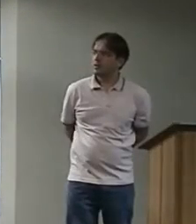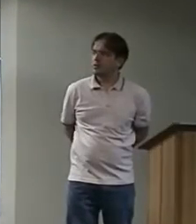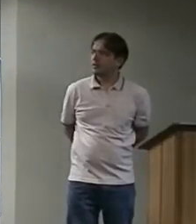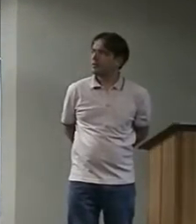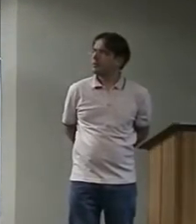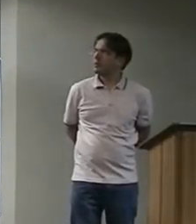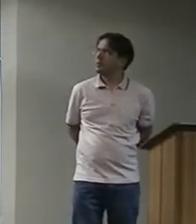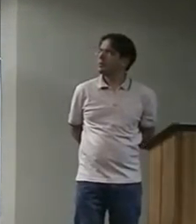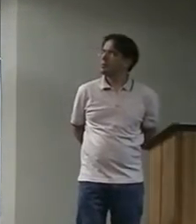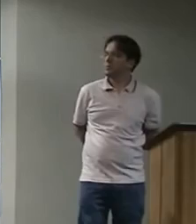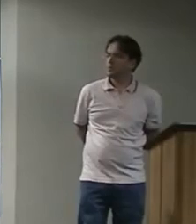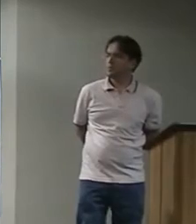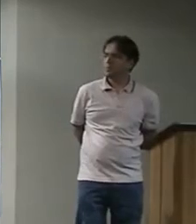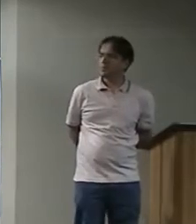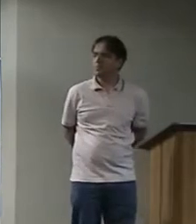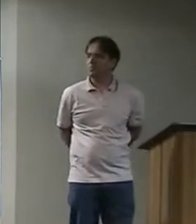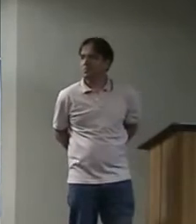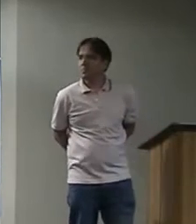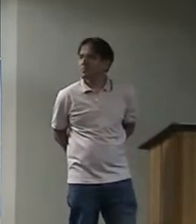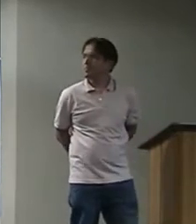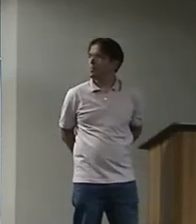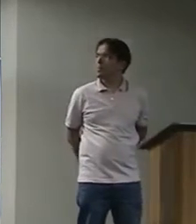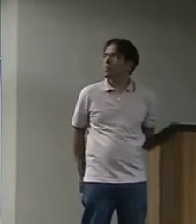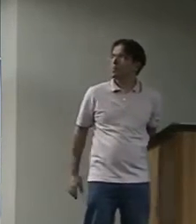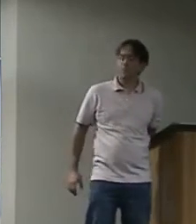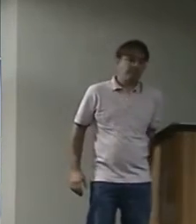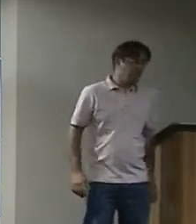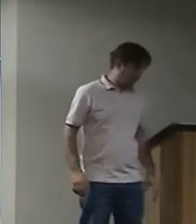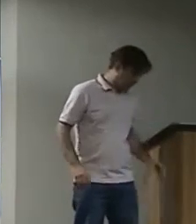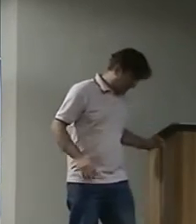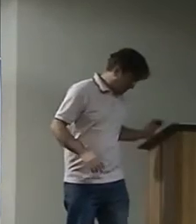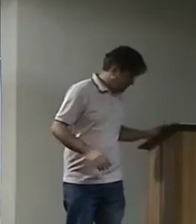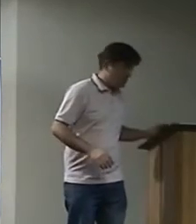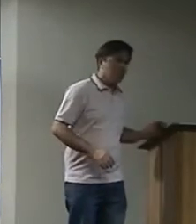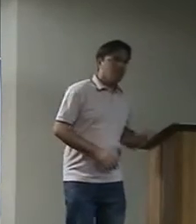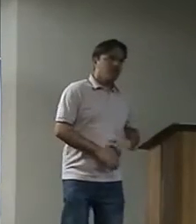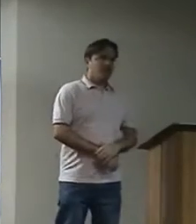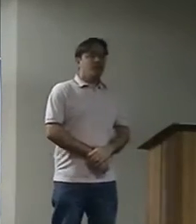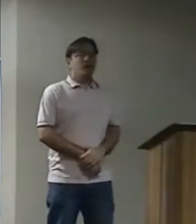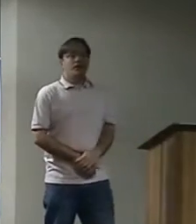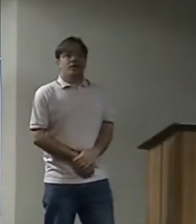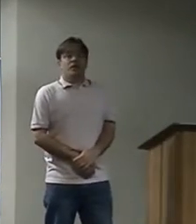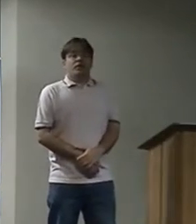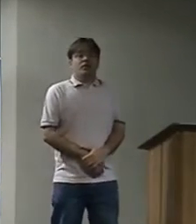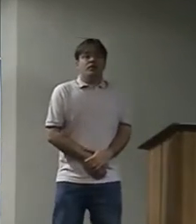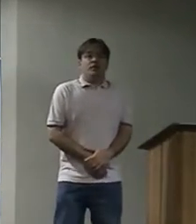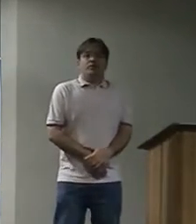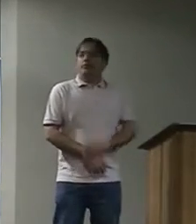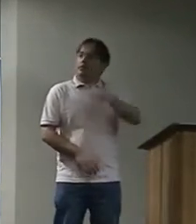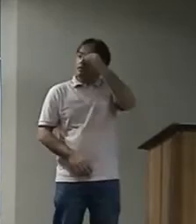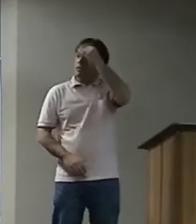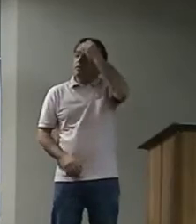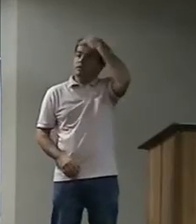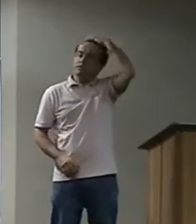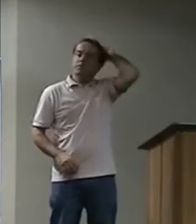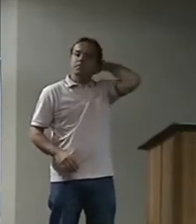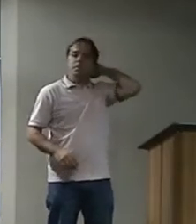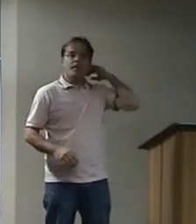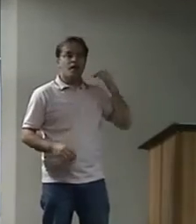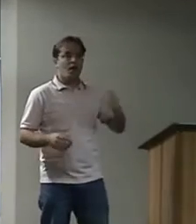Eu queria começar falando da família, né? Que é o primeiro contato, que é a base. A família é o